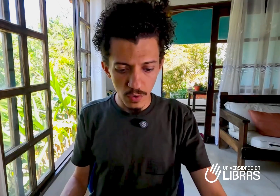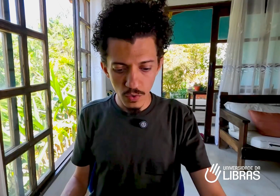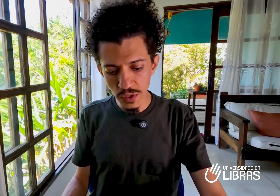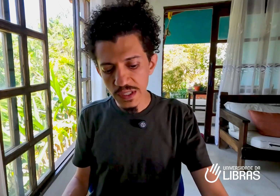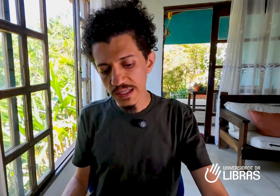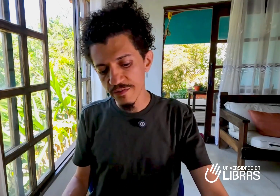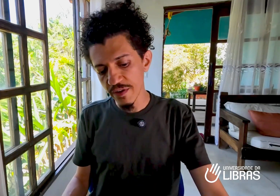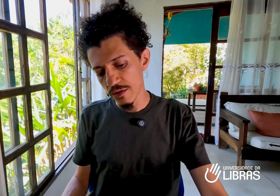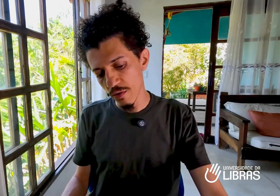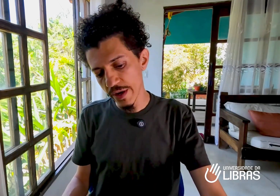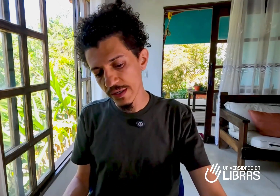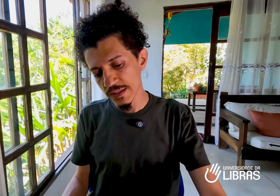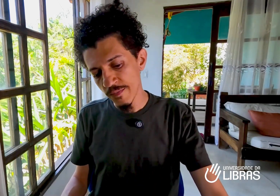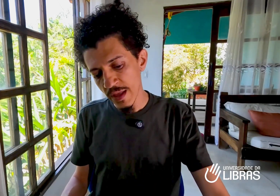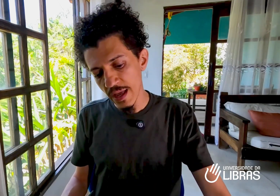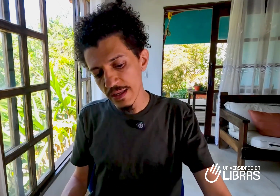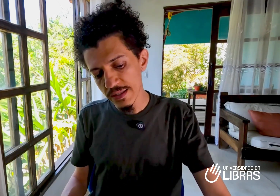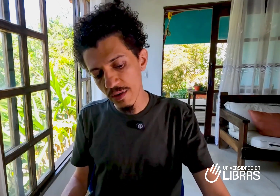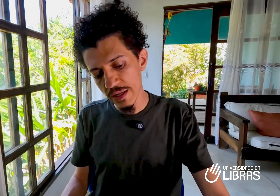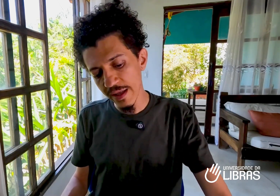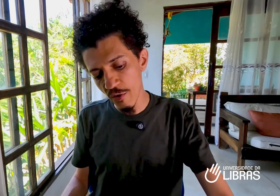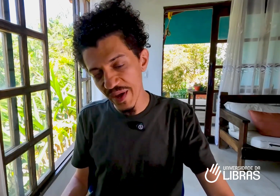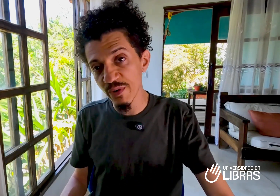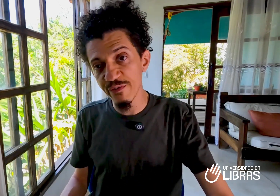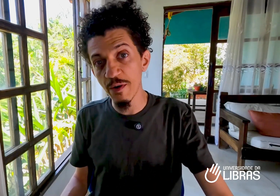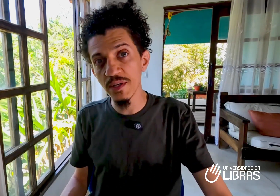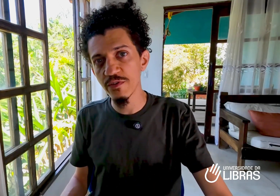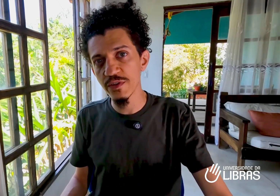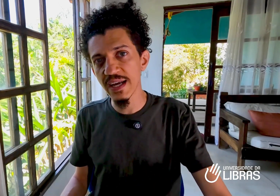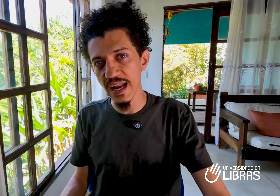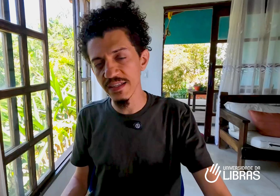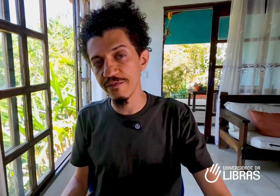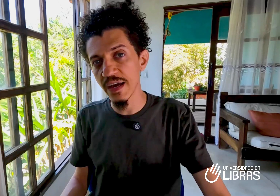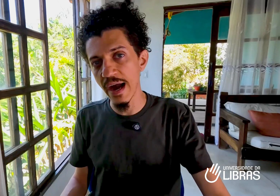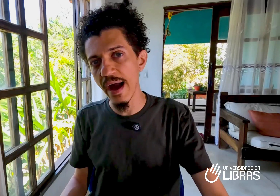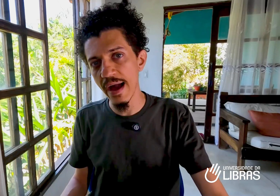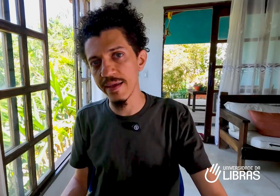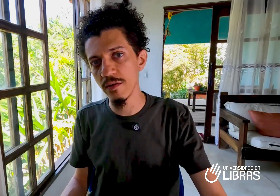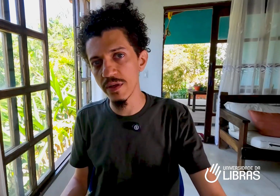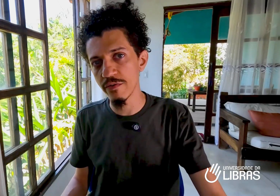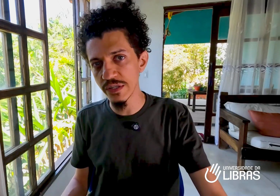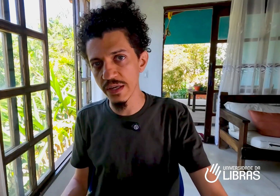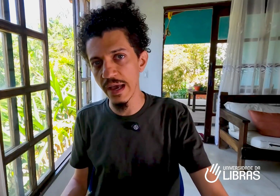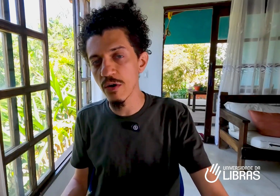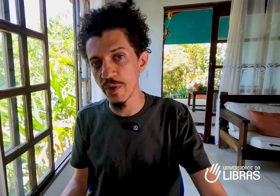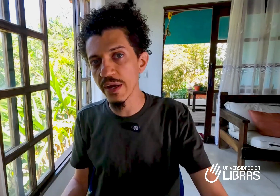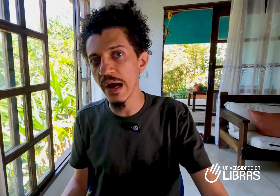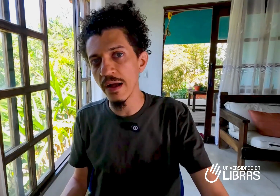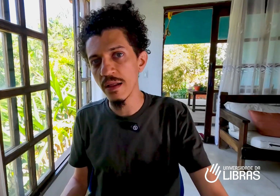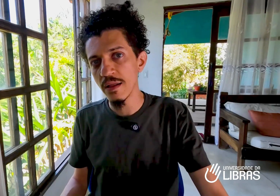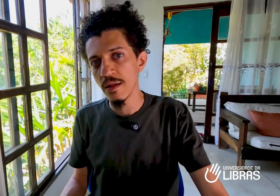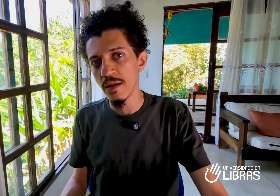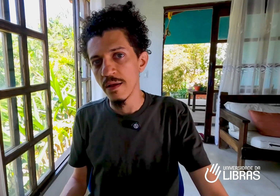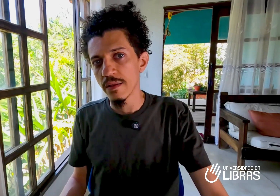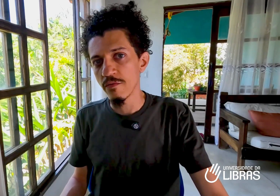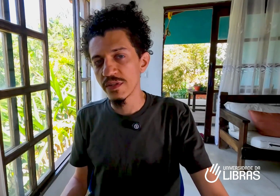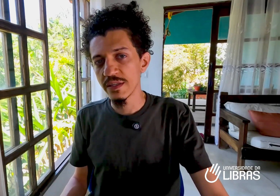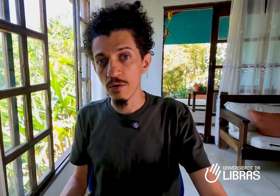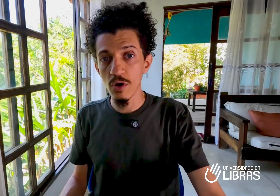Os classificadores, eles são literalmente uma forma de você classificar aquilo que você quer comunicar. Então você está colocando